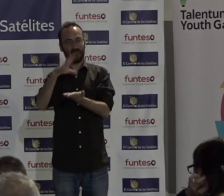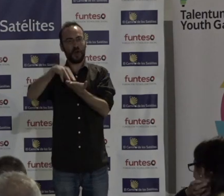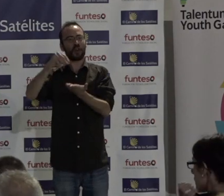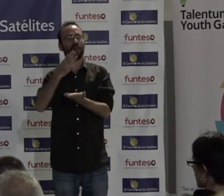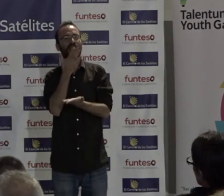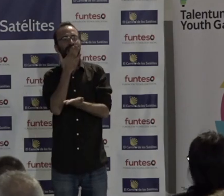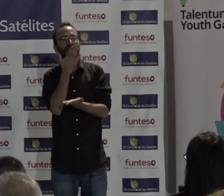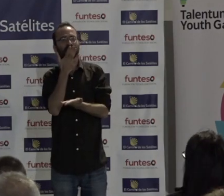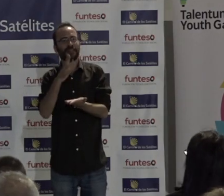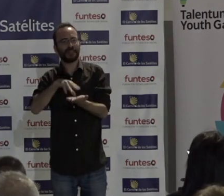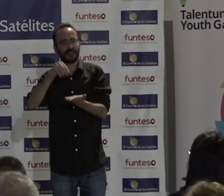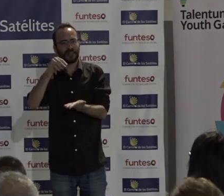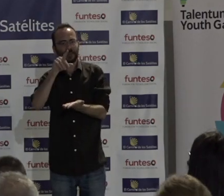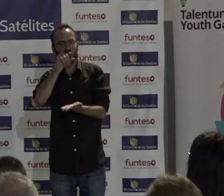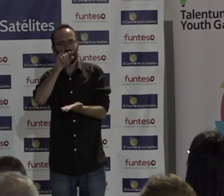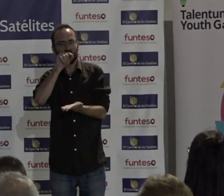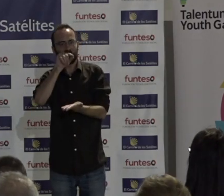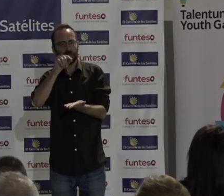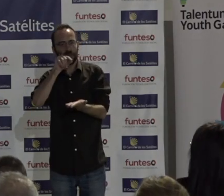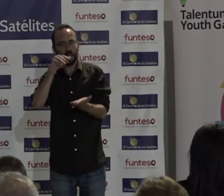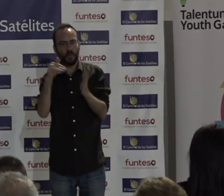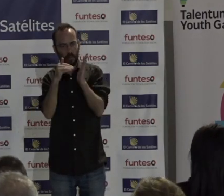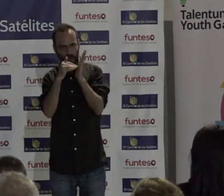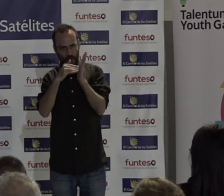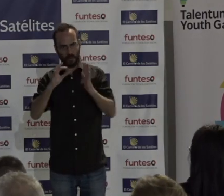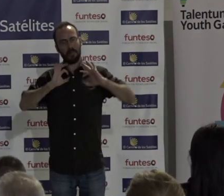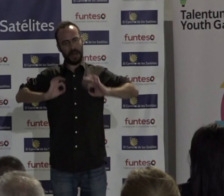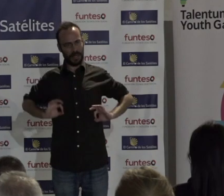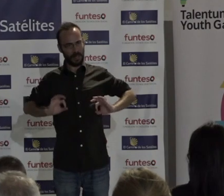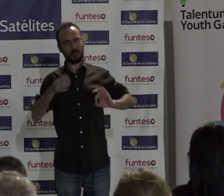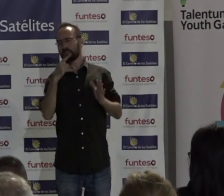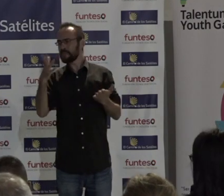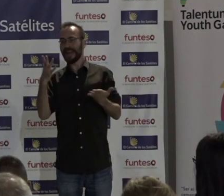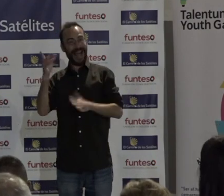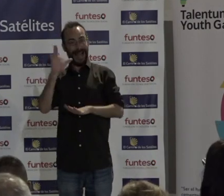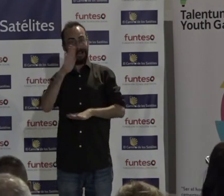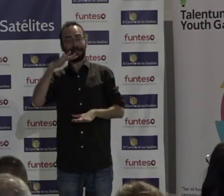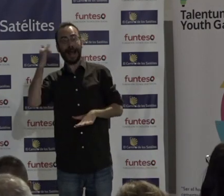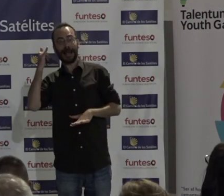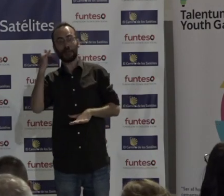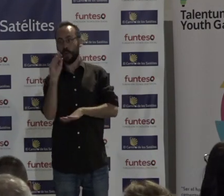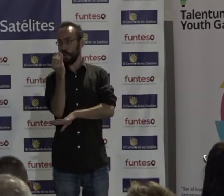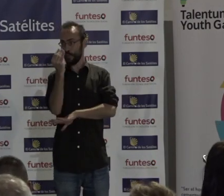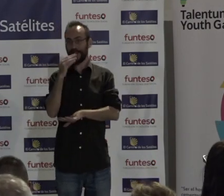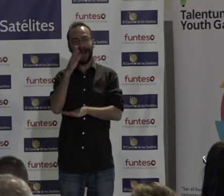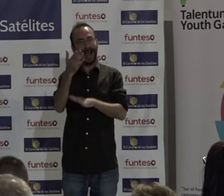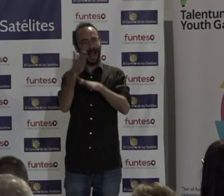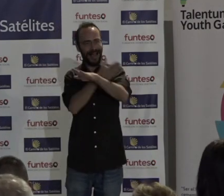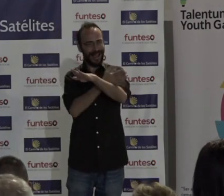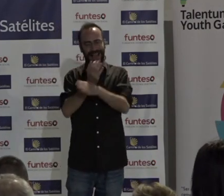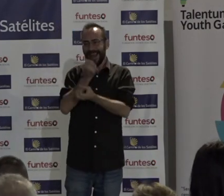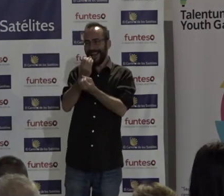Entonces, voy a explicar un poquito lo que es Talentum Youth, aunque lo ha explicado perfectamente